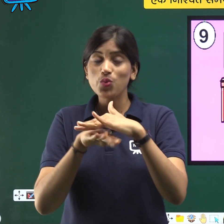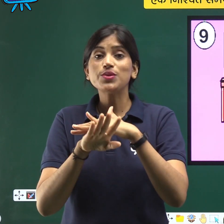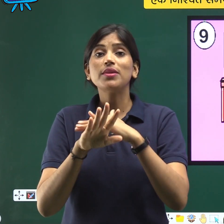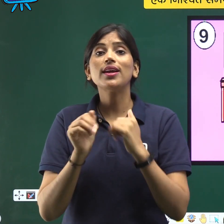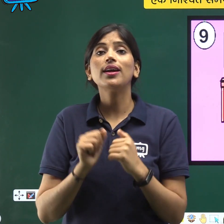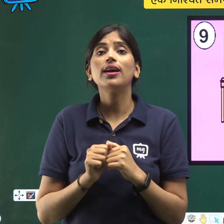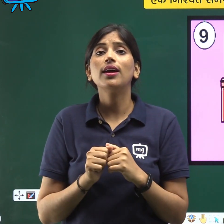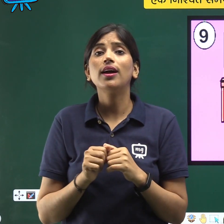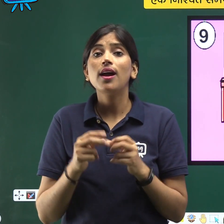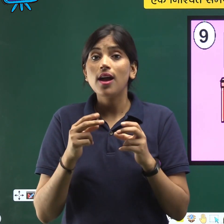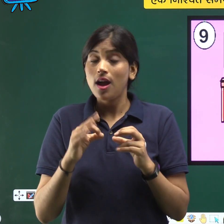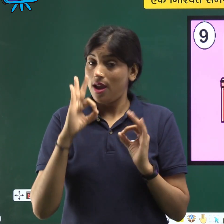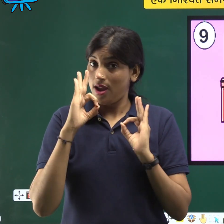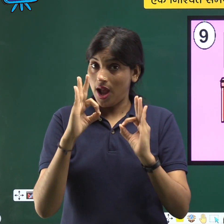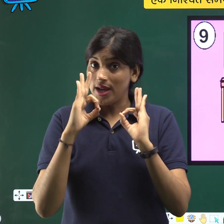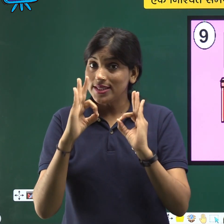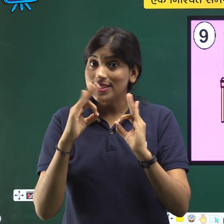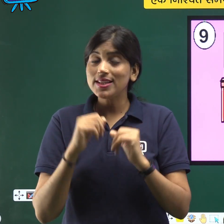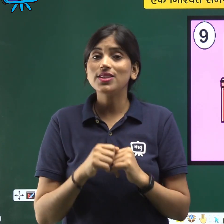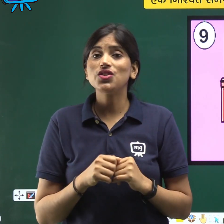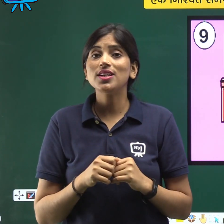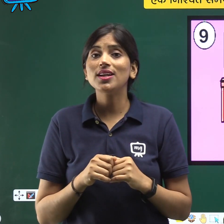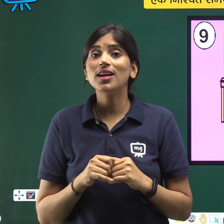उसमें अच्छी अच्छी